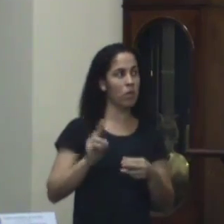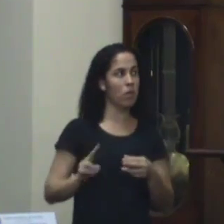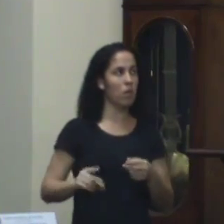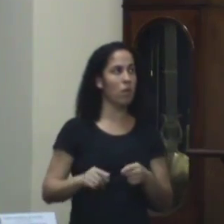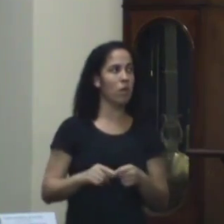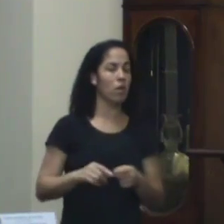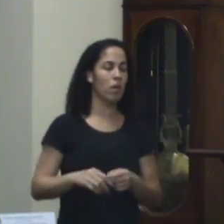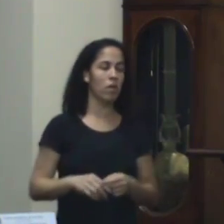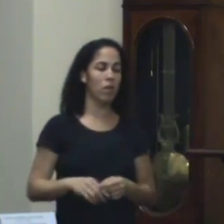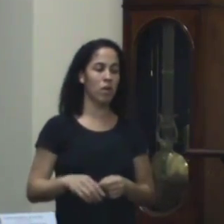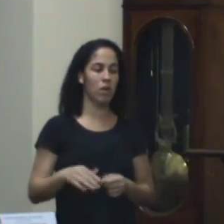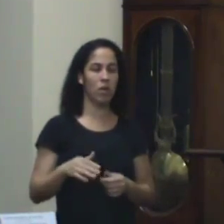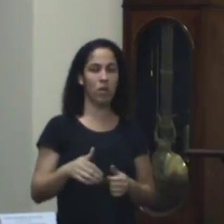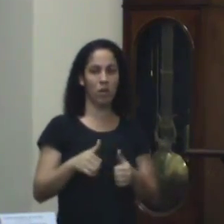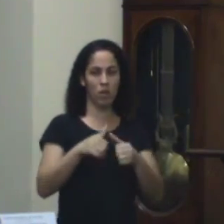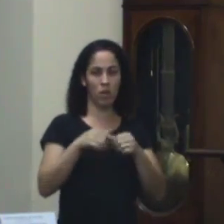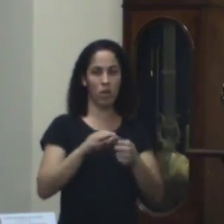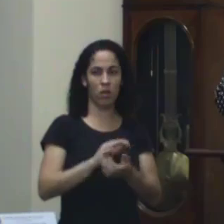pessoas ficam aí